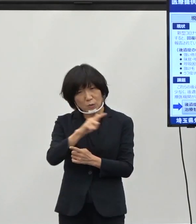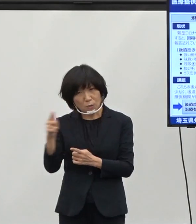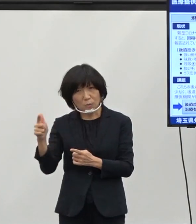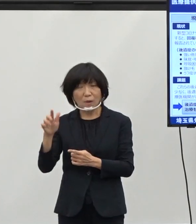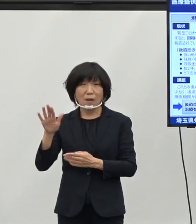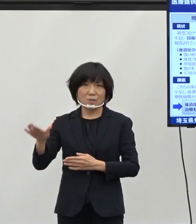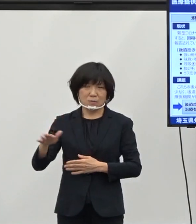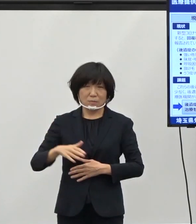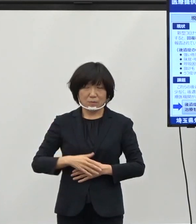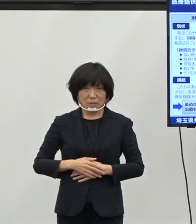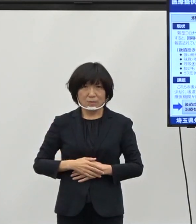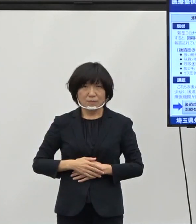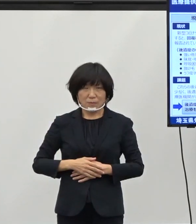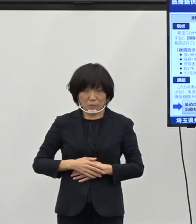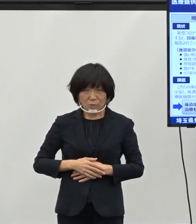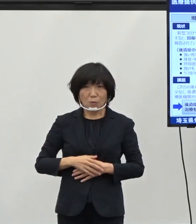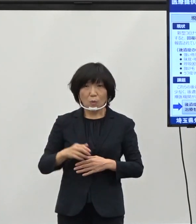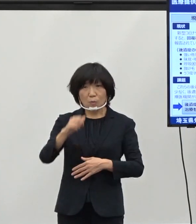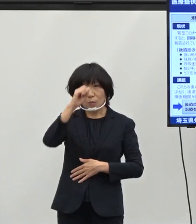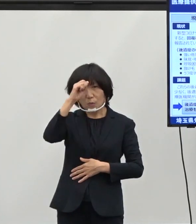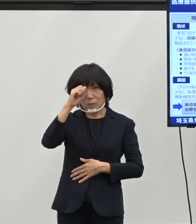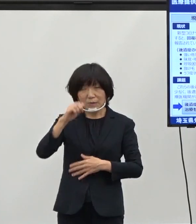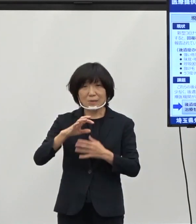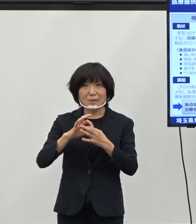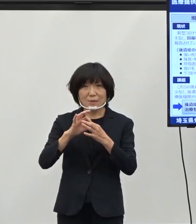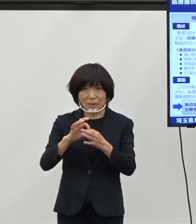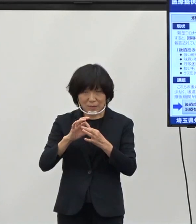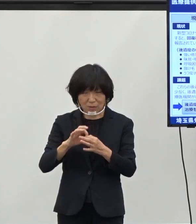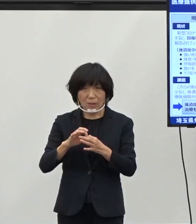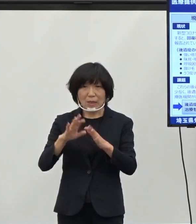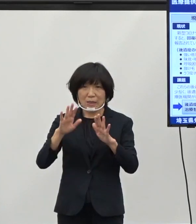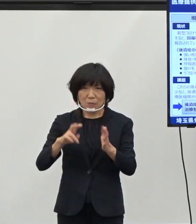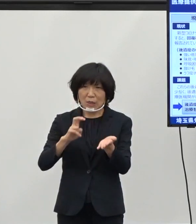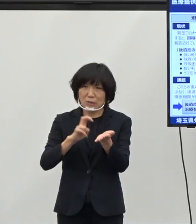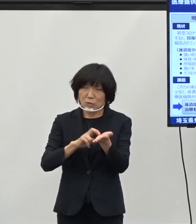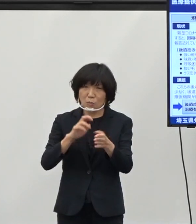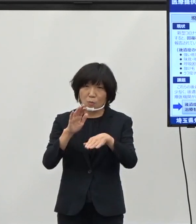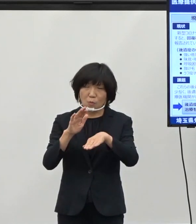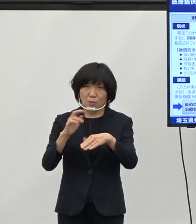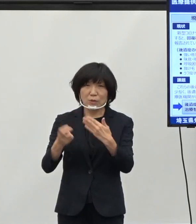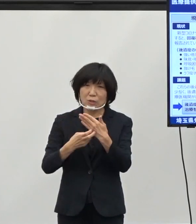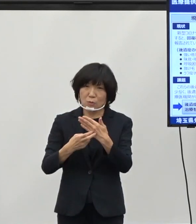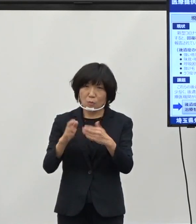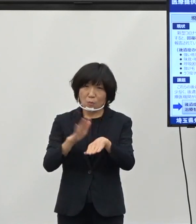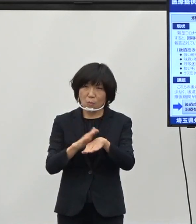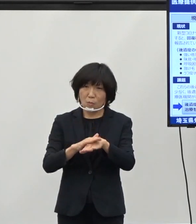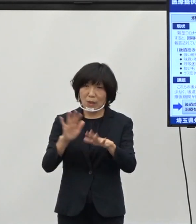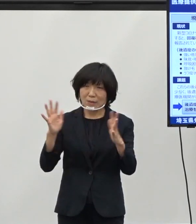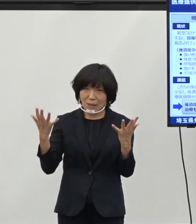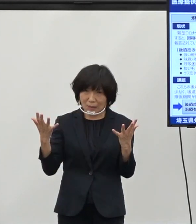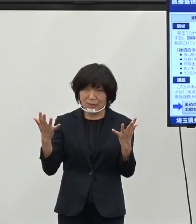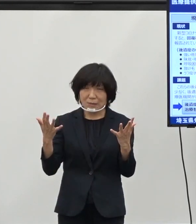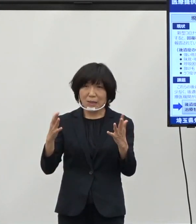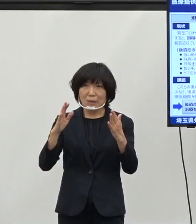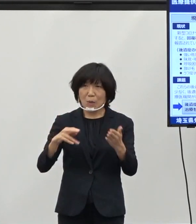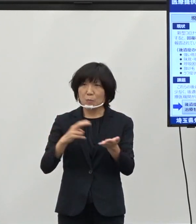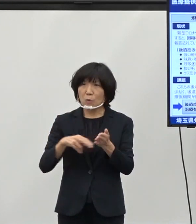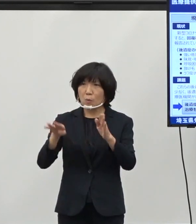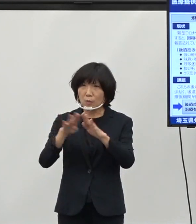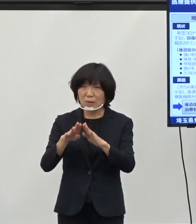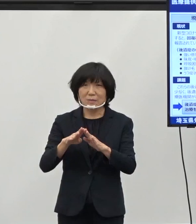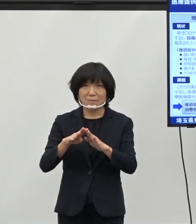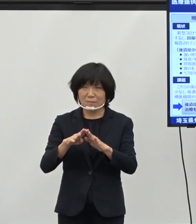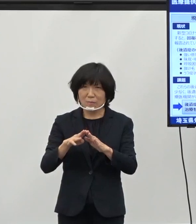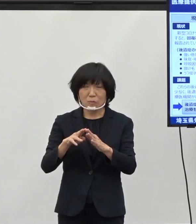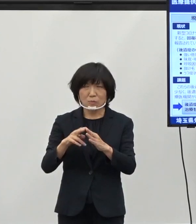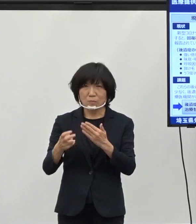ますが、これらの後遺症に対する知見は今のところ少なく、後遺症外来を標榜する医療機関もほとん